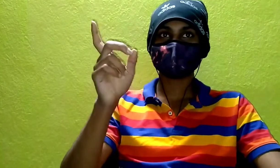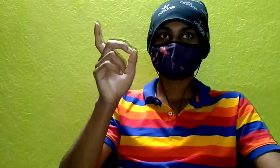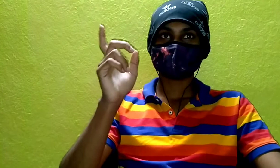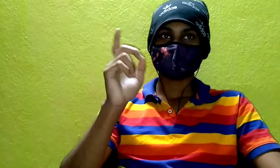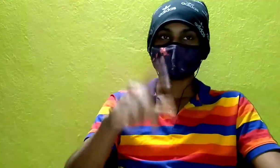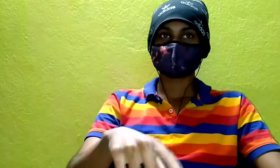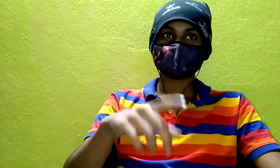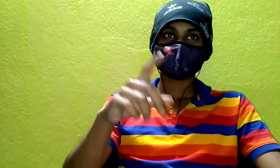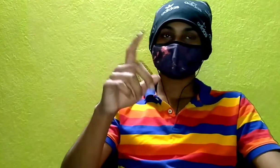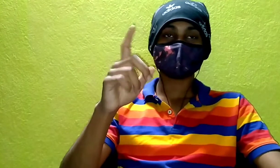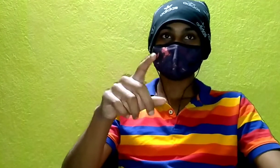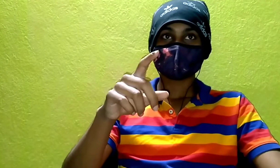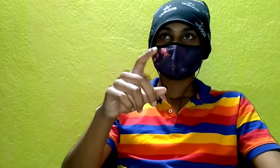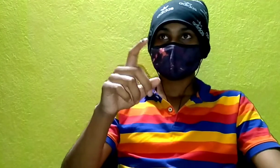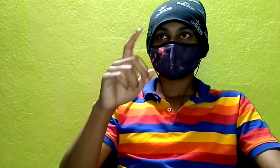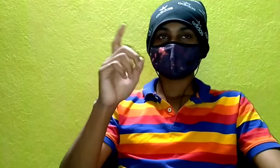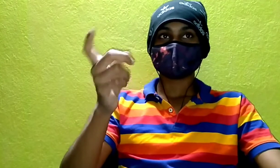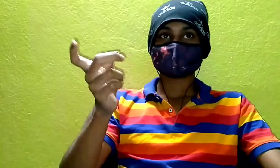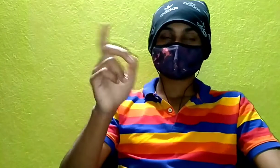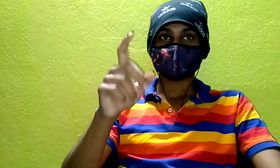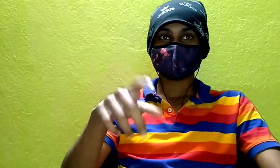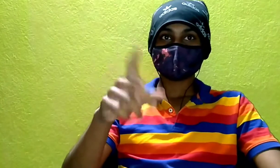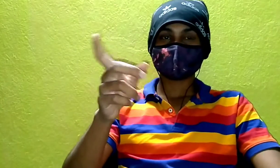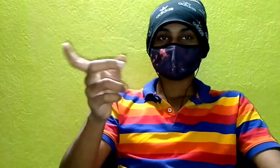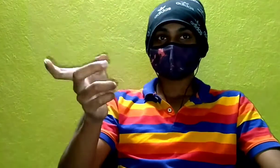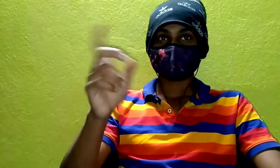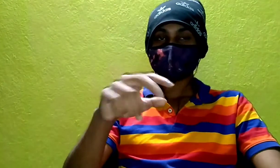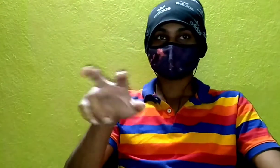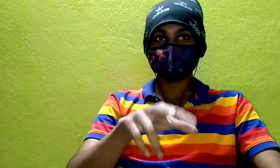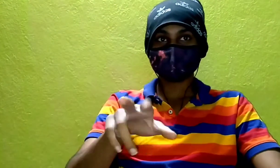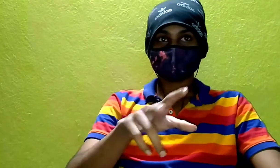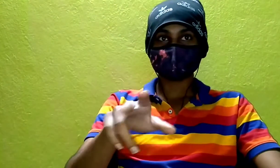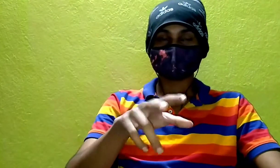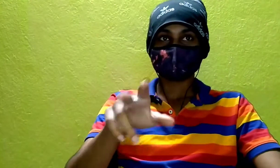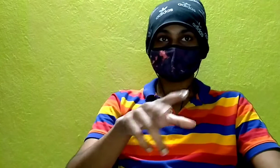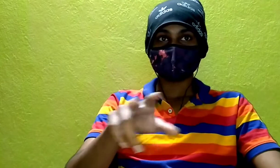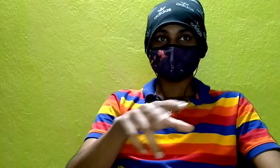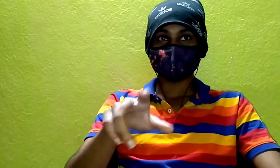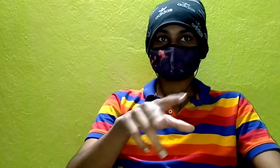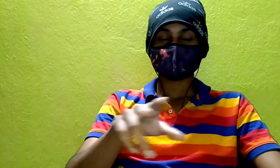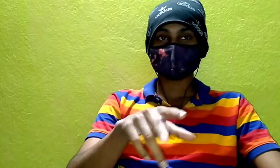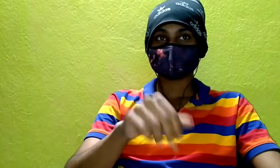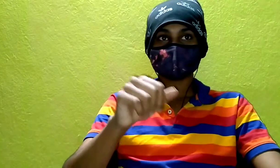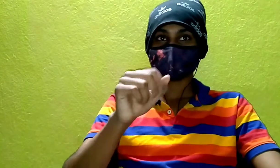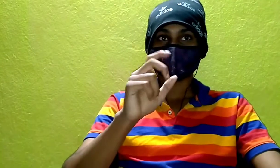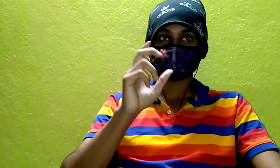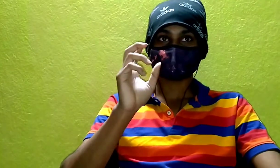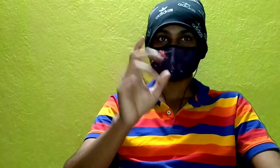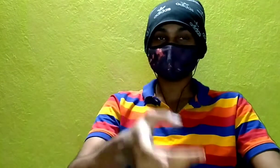और बताया कि हम लोग ऑनलाइन और ऑफलाइन के बीच में लटका दे तो आप लोग चाहिए